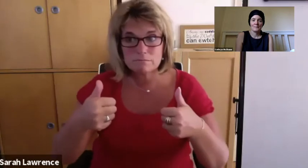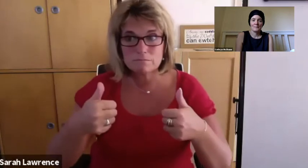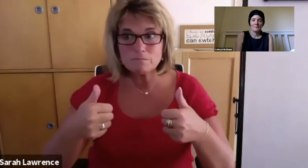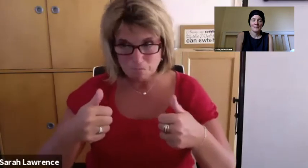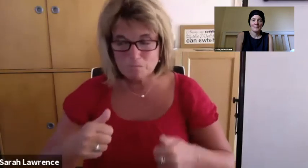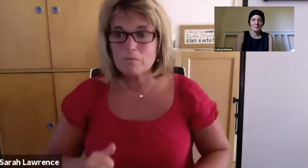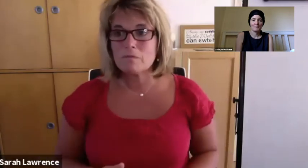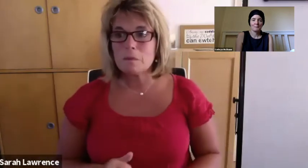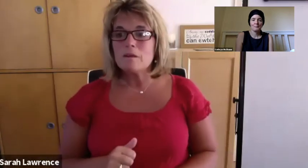Okay.